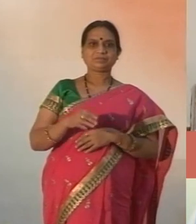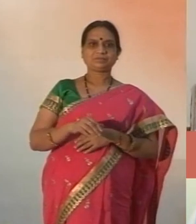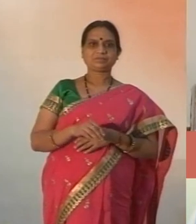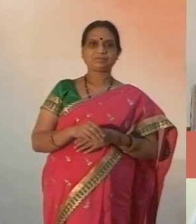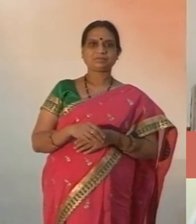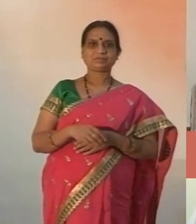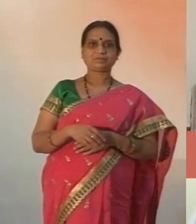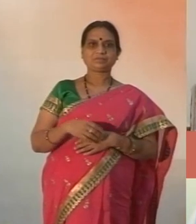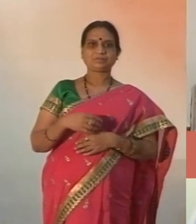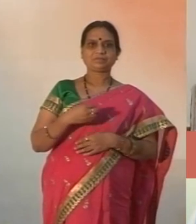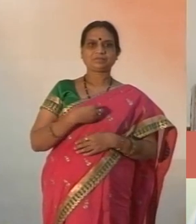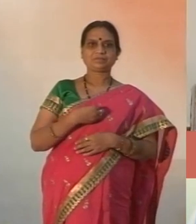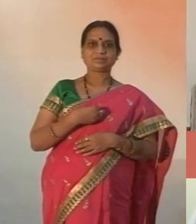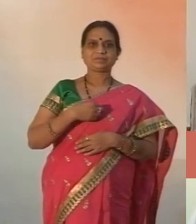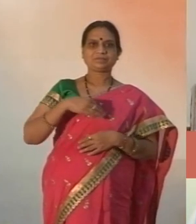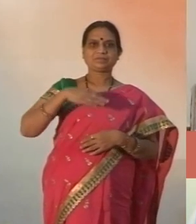और मेरा जीवन